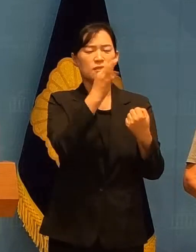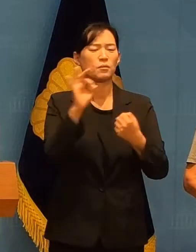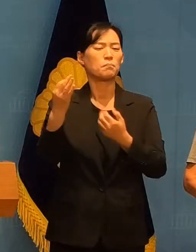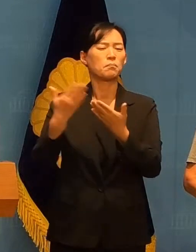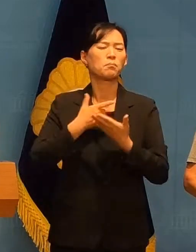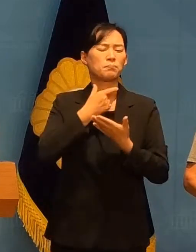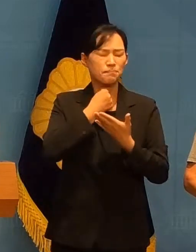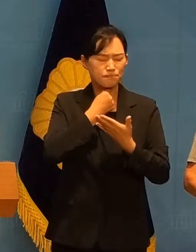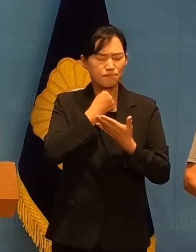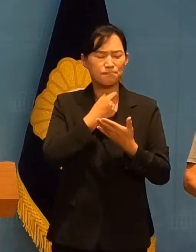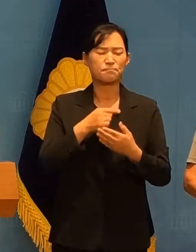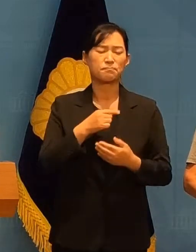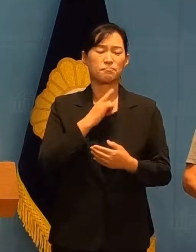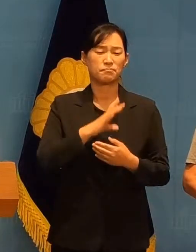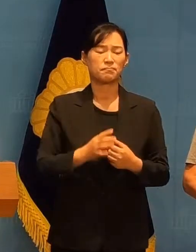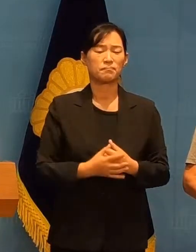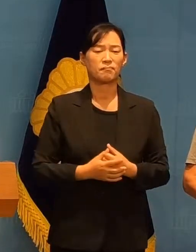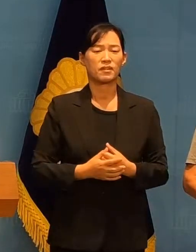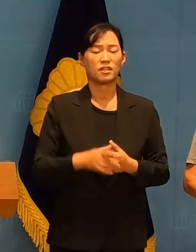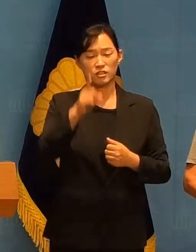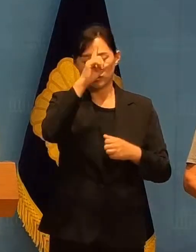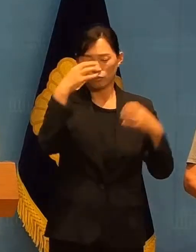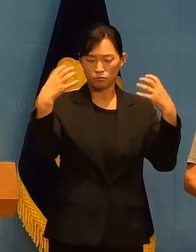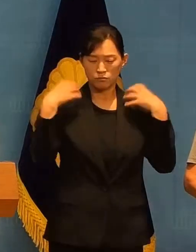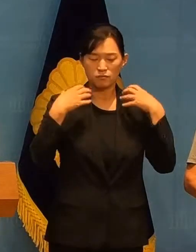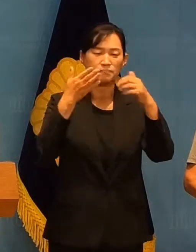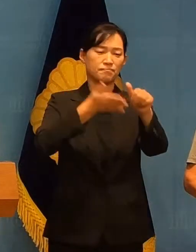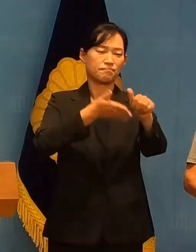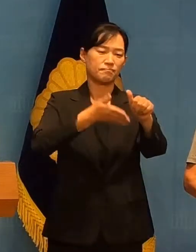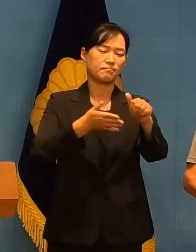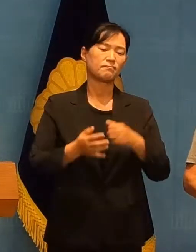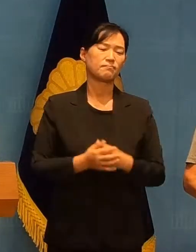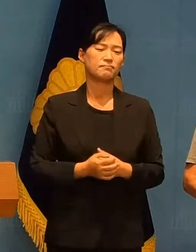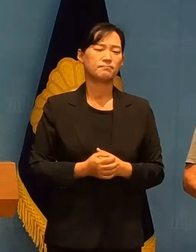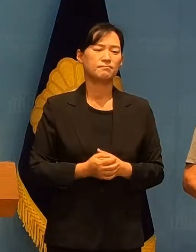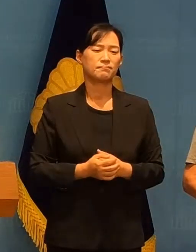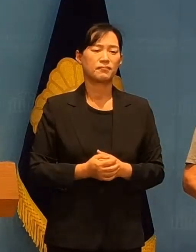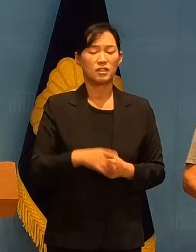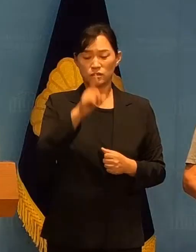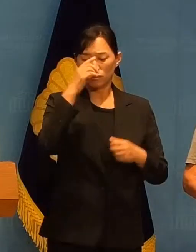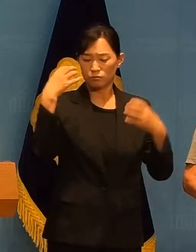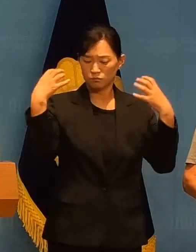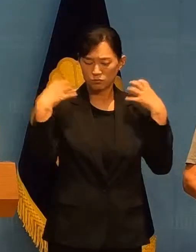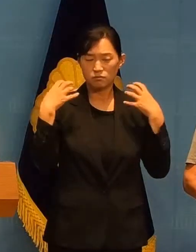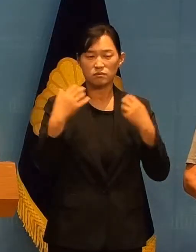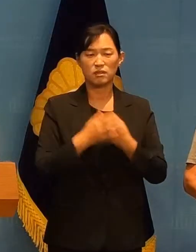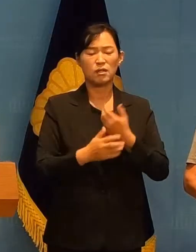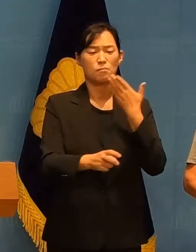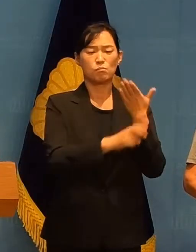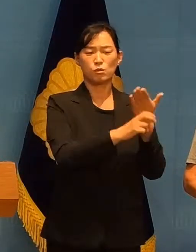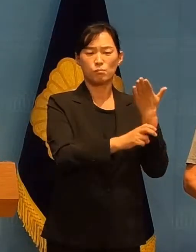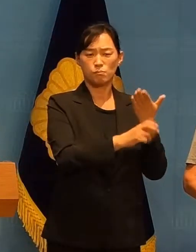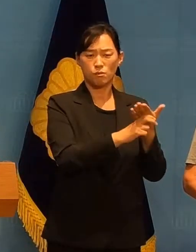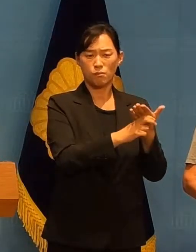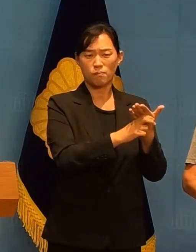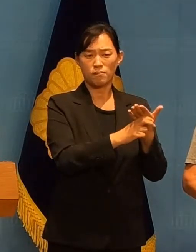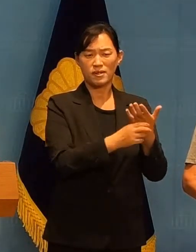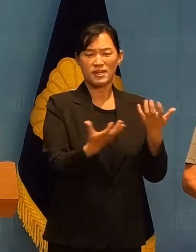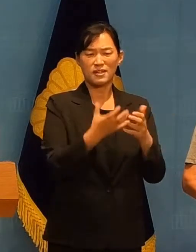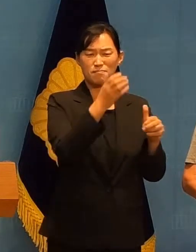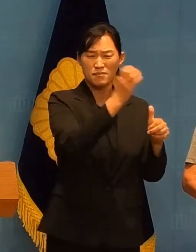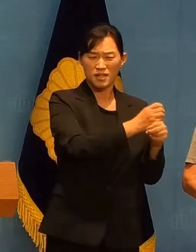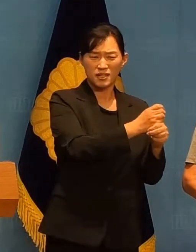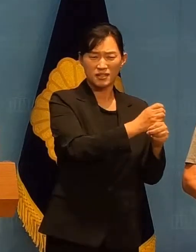싶다는 것입니다. 정부에 요구합니다. 정부는 불법 다단계 하도급